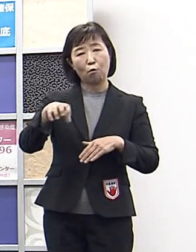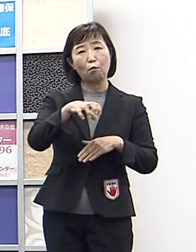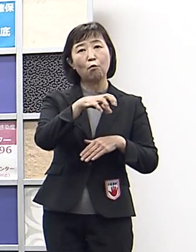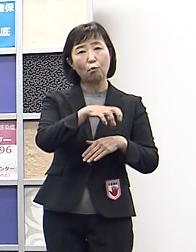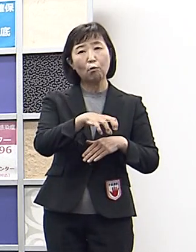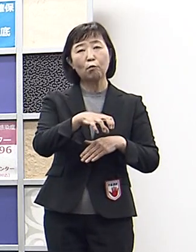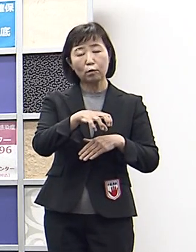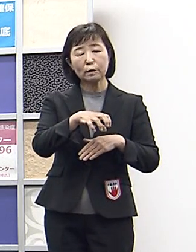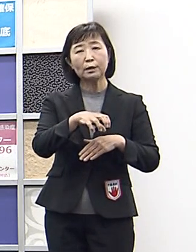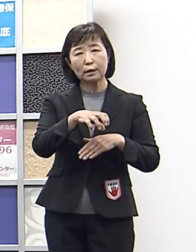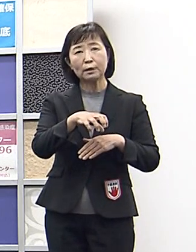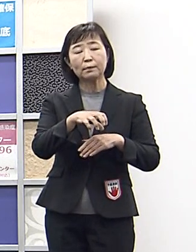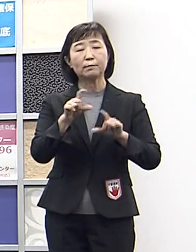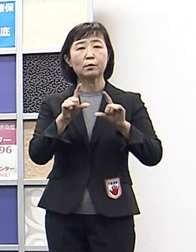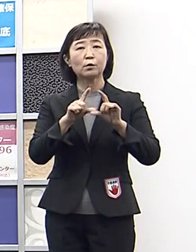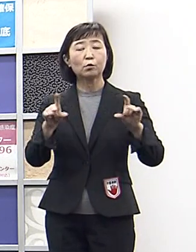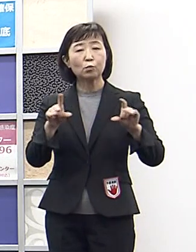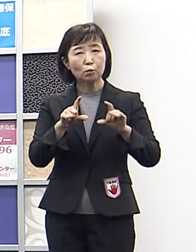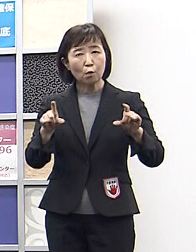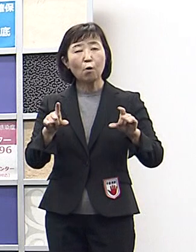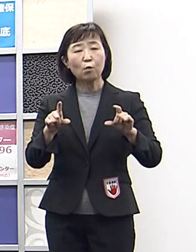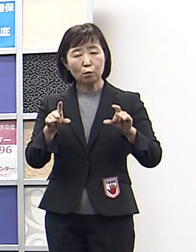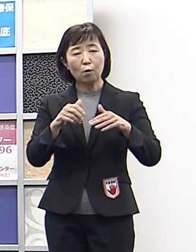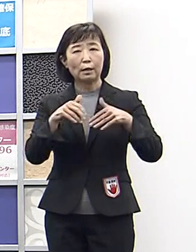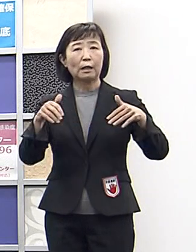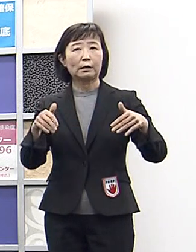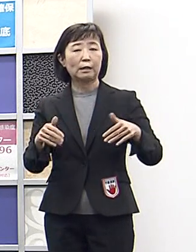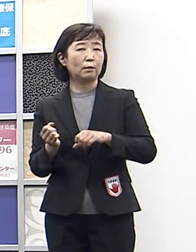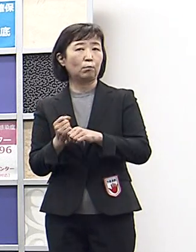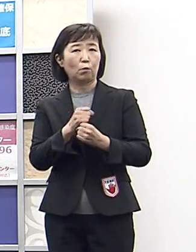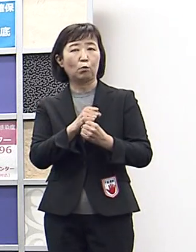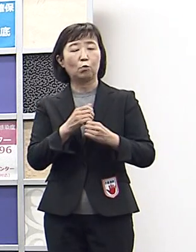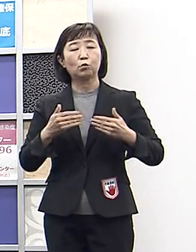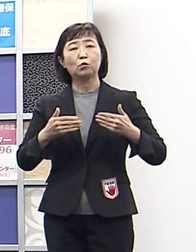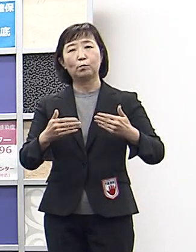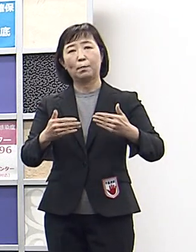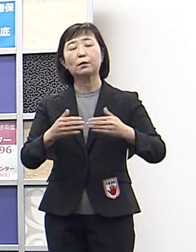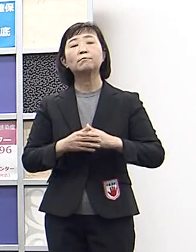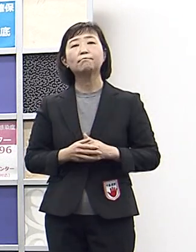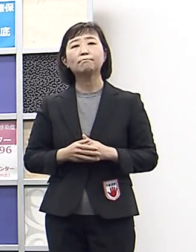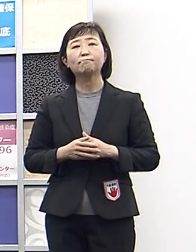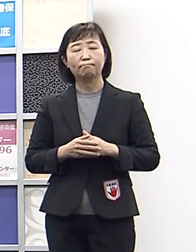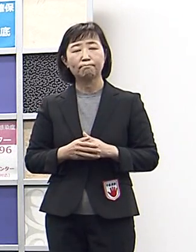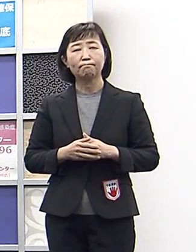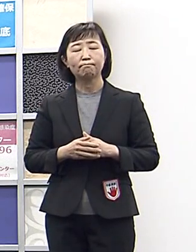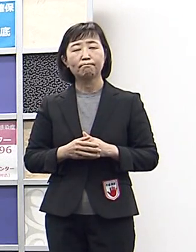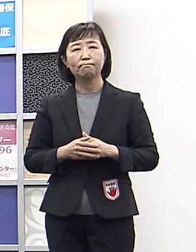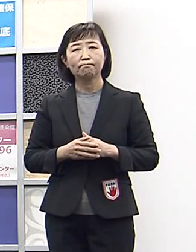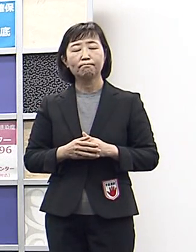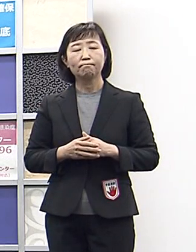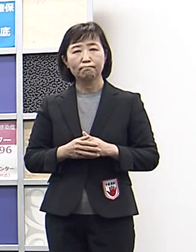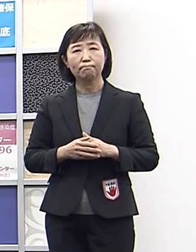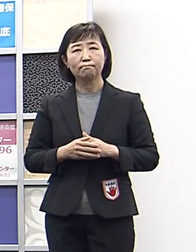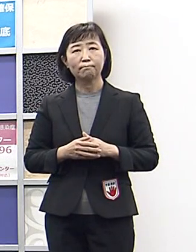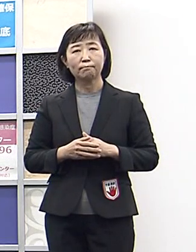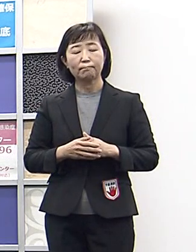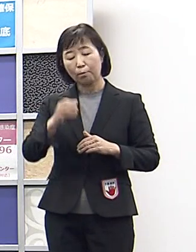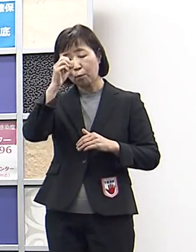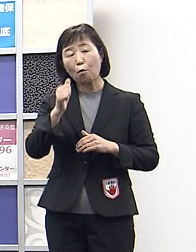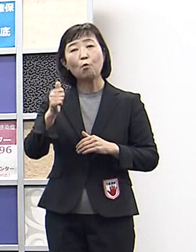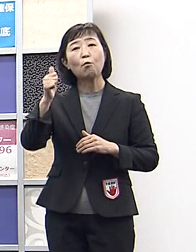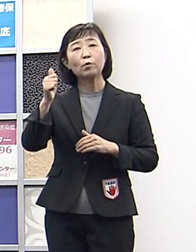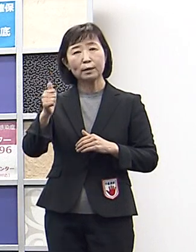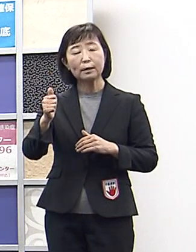に歩みを進めてまいりますこの移行に当たりましては患者の受け入れ